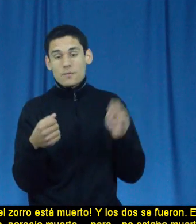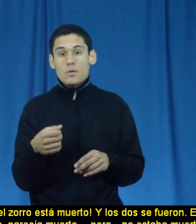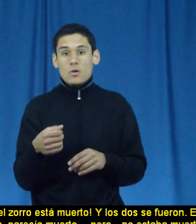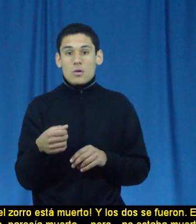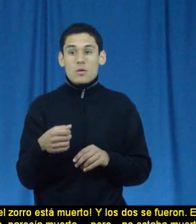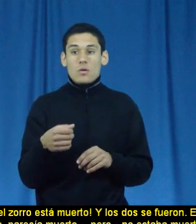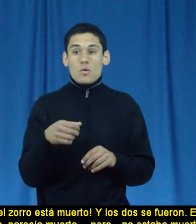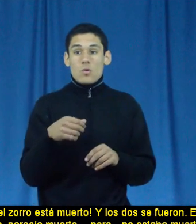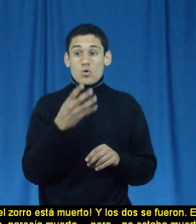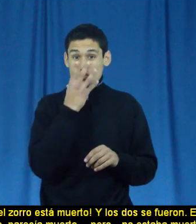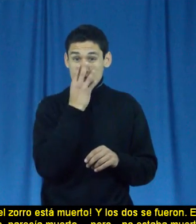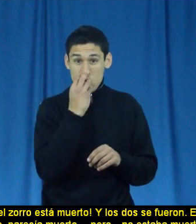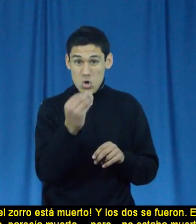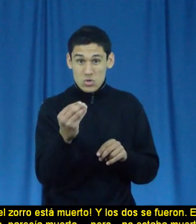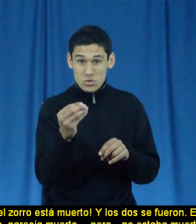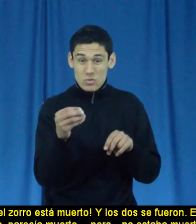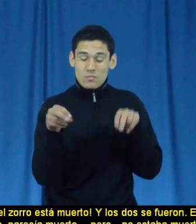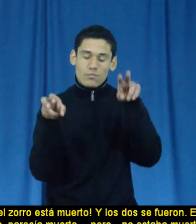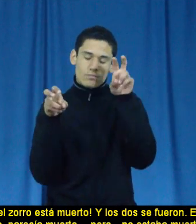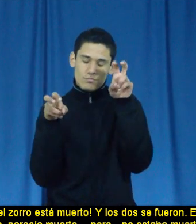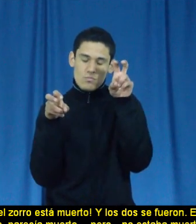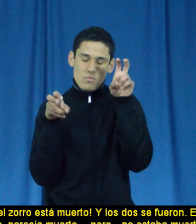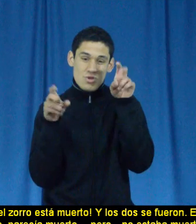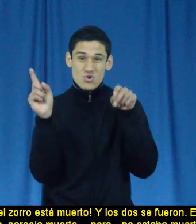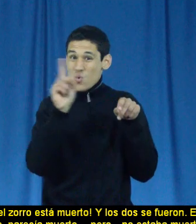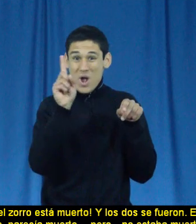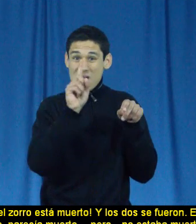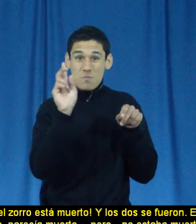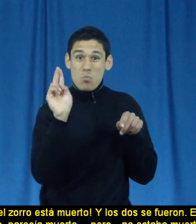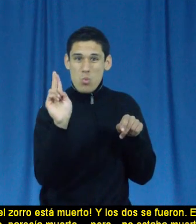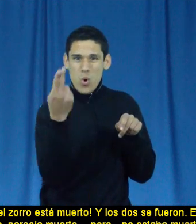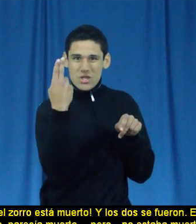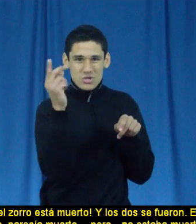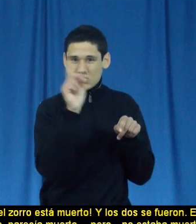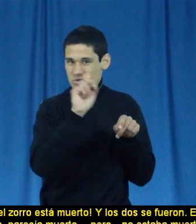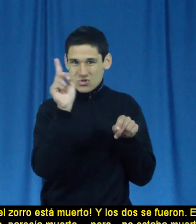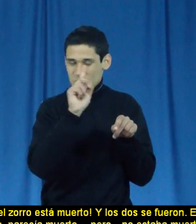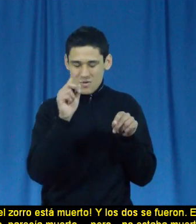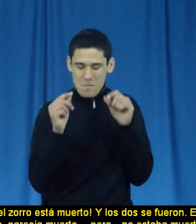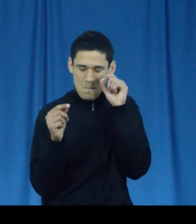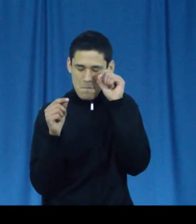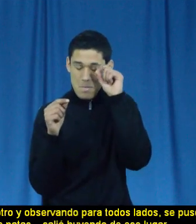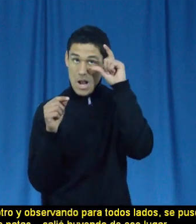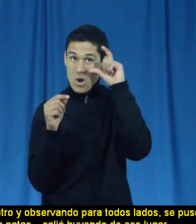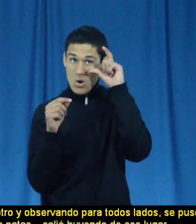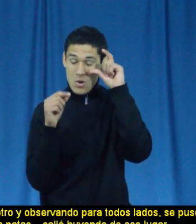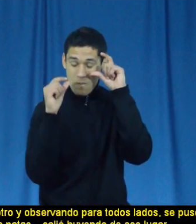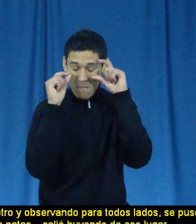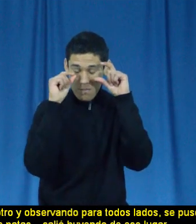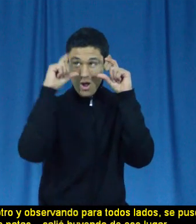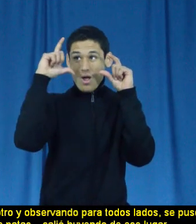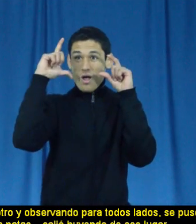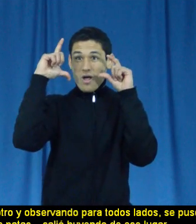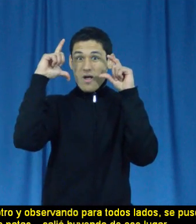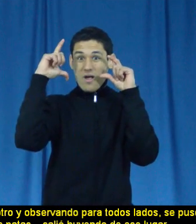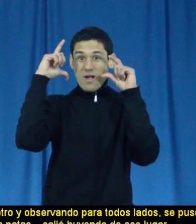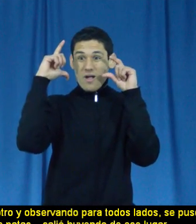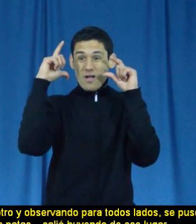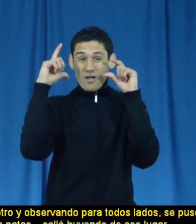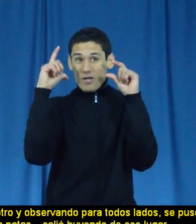pensando, al fin el zorro está muerto. Y los dos se fueron. El zorro, inmóvil en el suelo, parecía muerto, pero no estaba